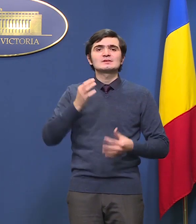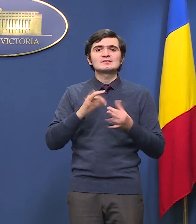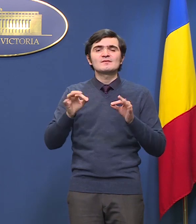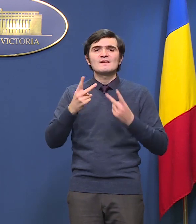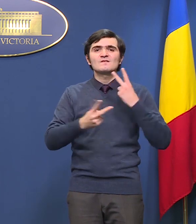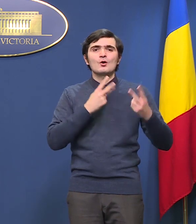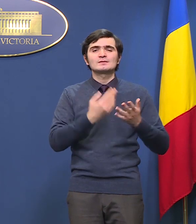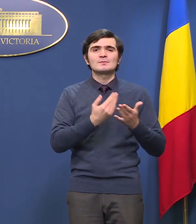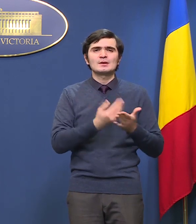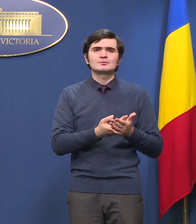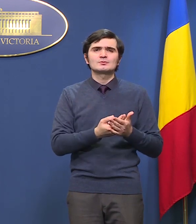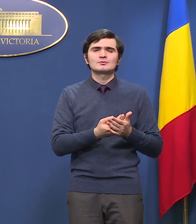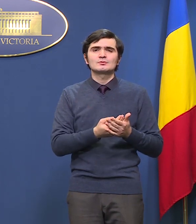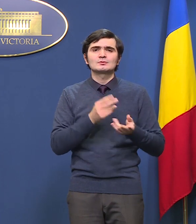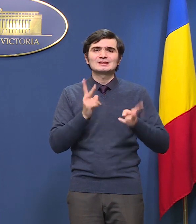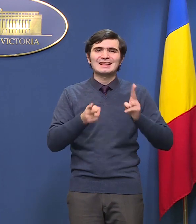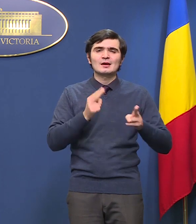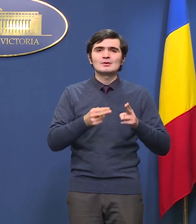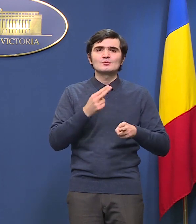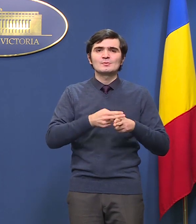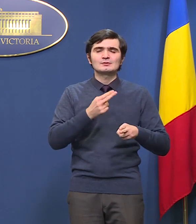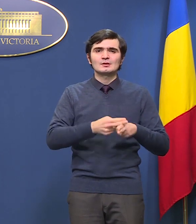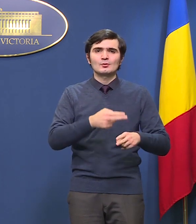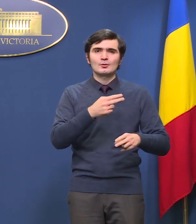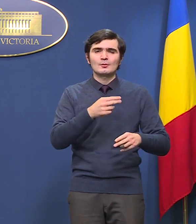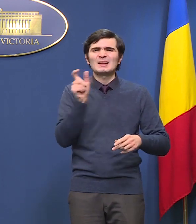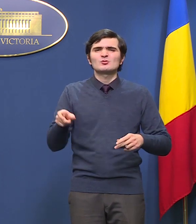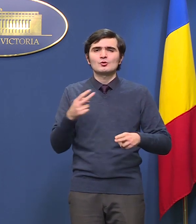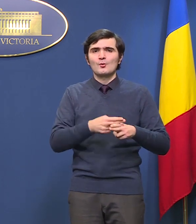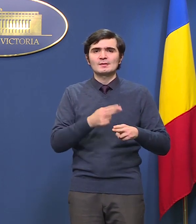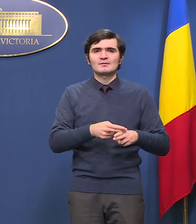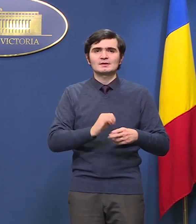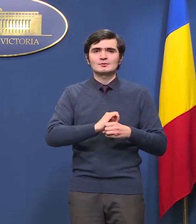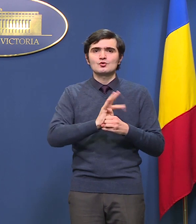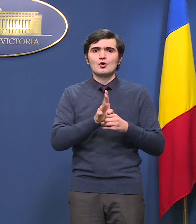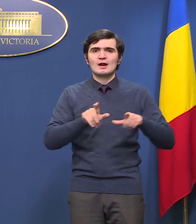persoanelor care s-au contaminat cu coronavirus.